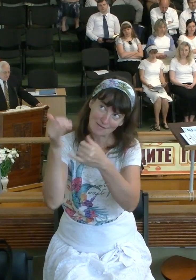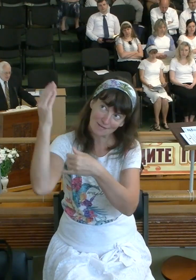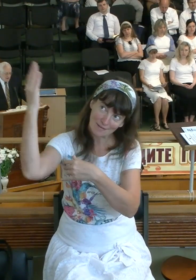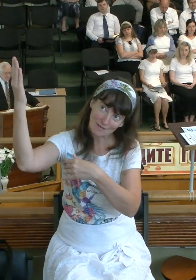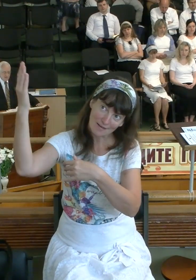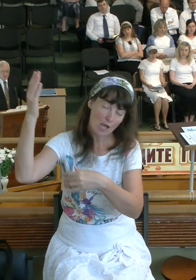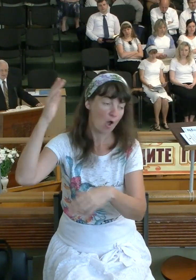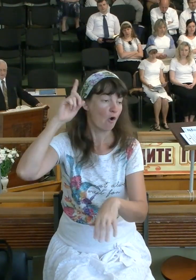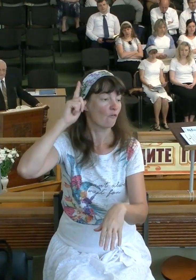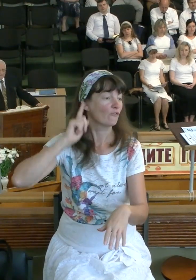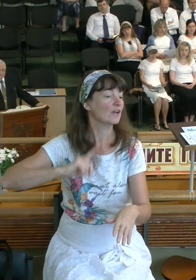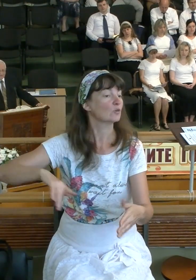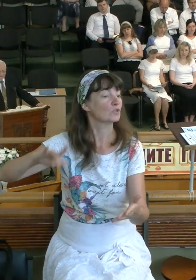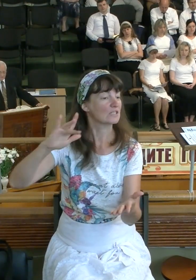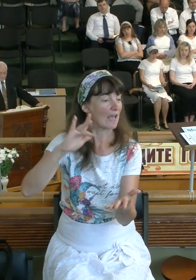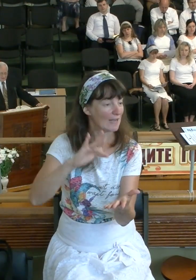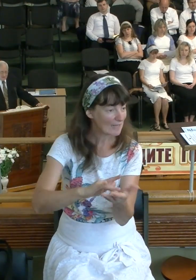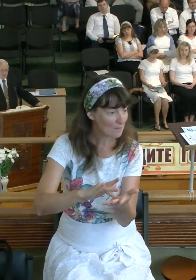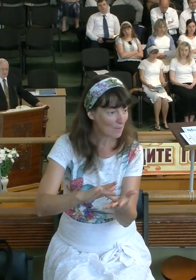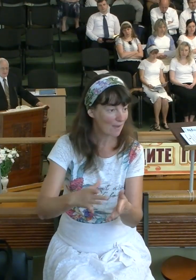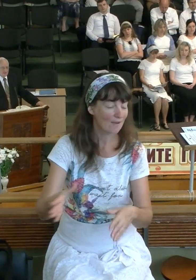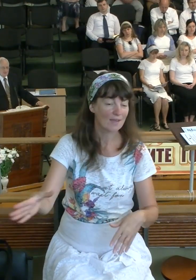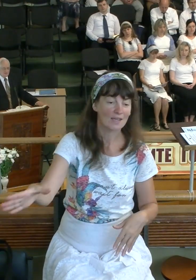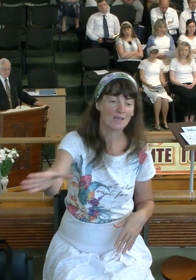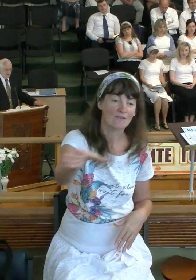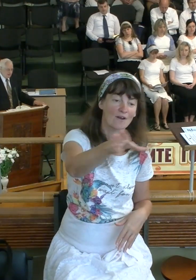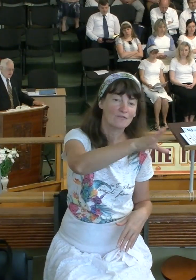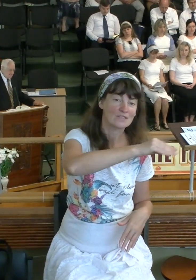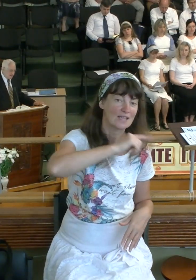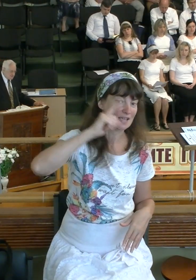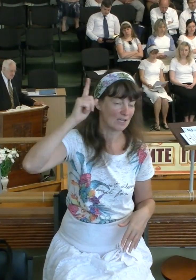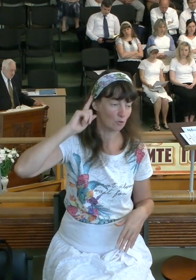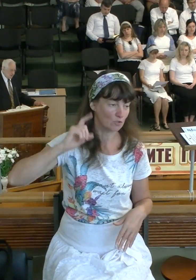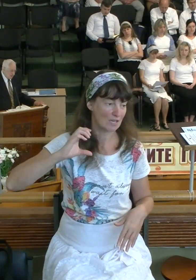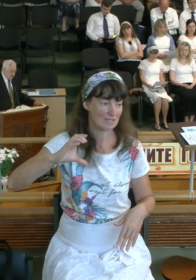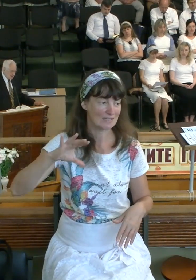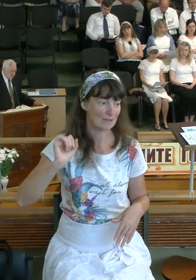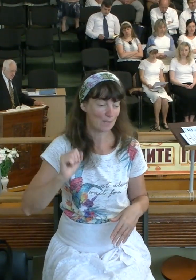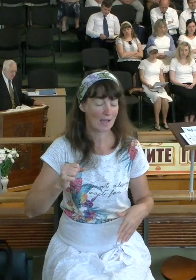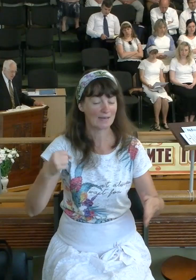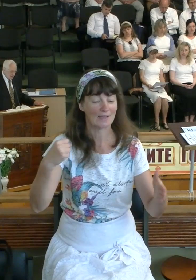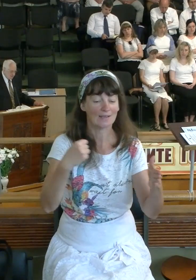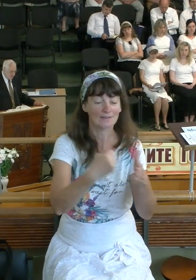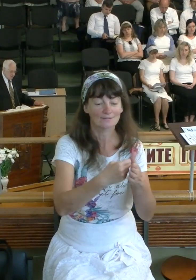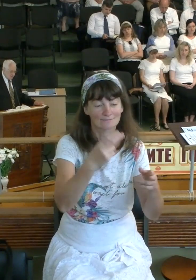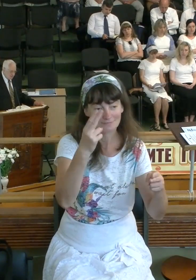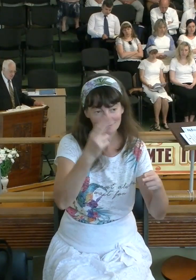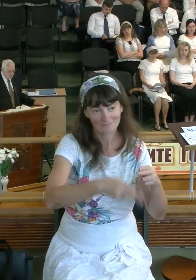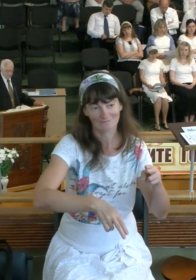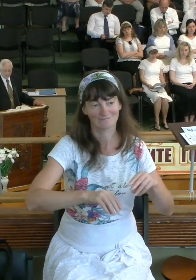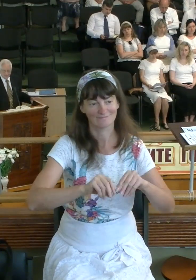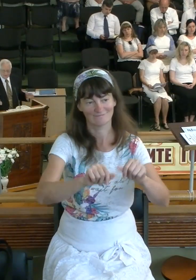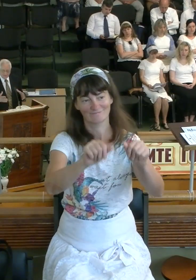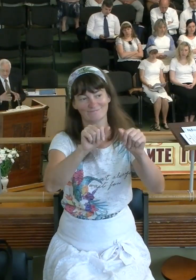в Иерусалиме и во всей Иудее и Самарии, даже до края земли.